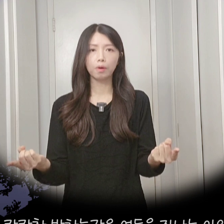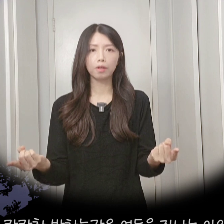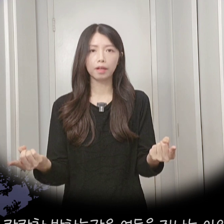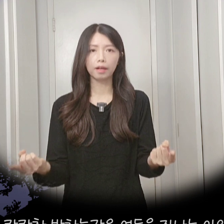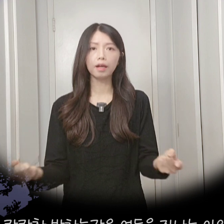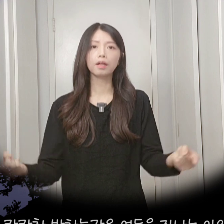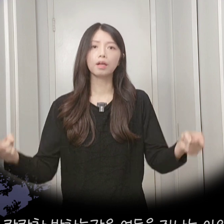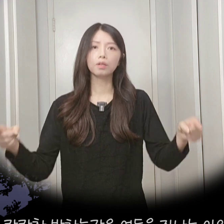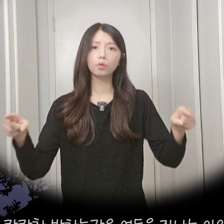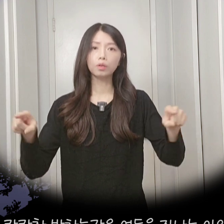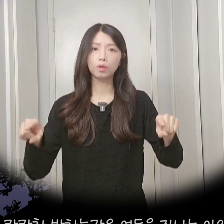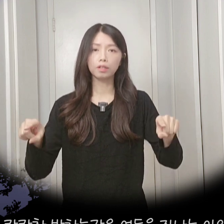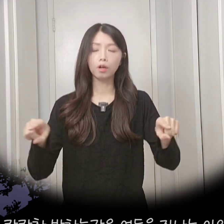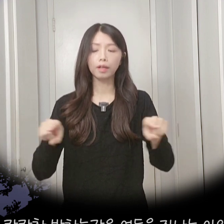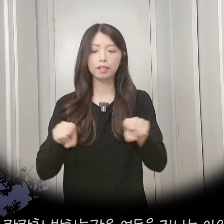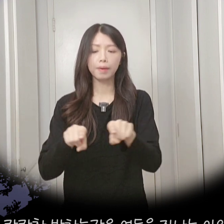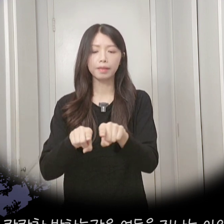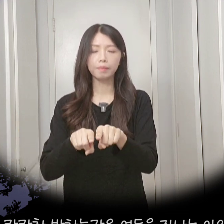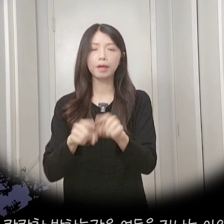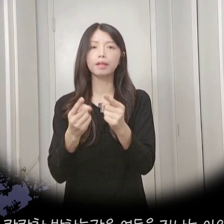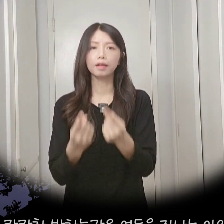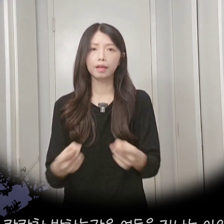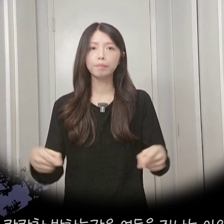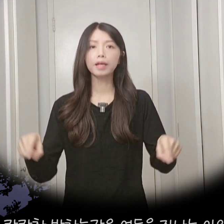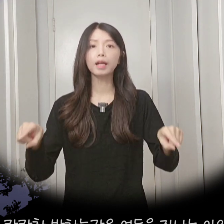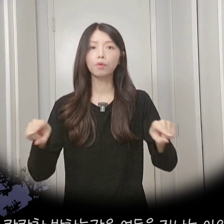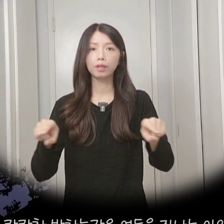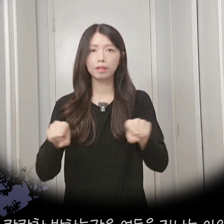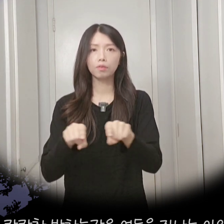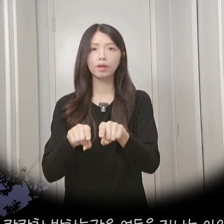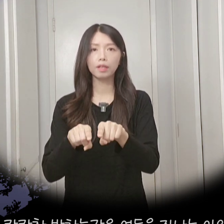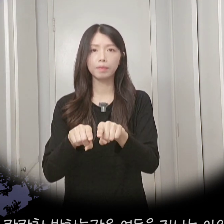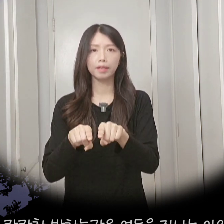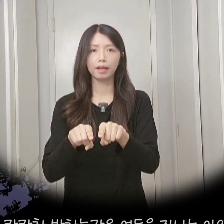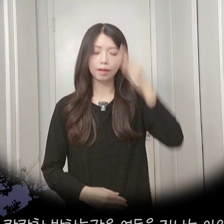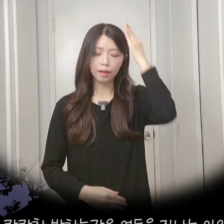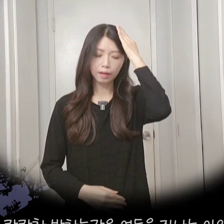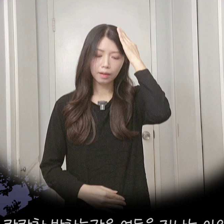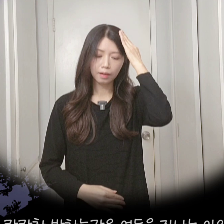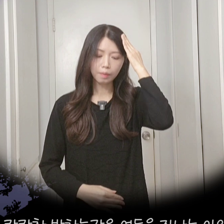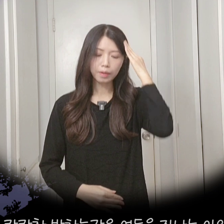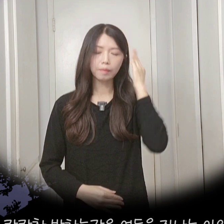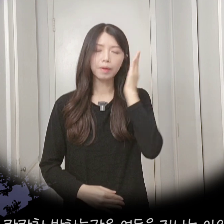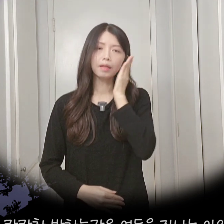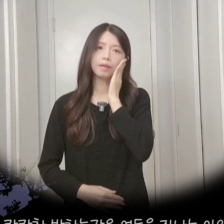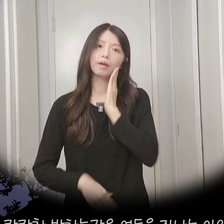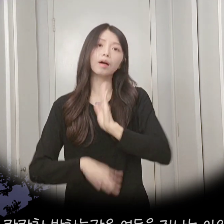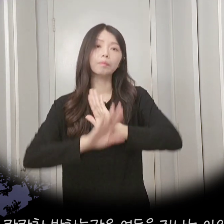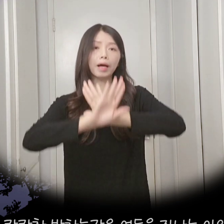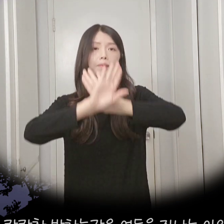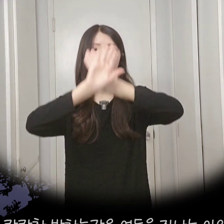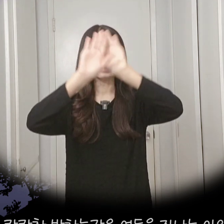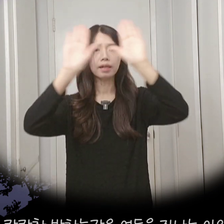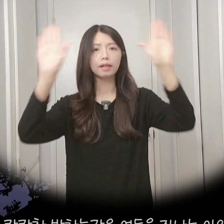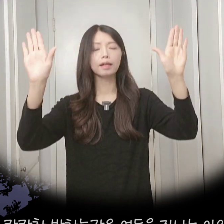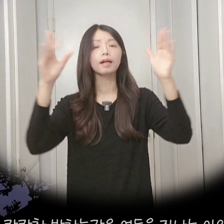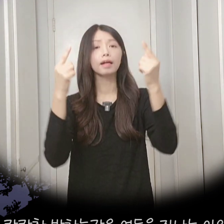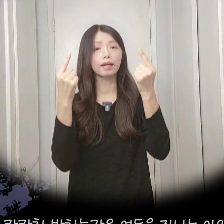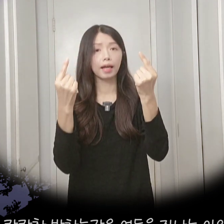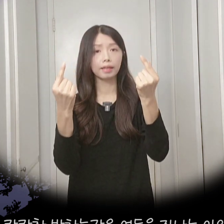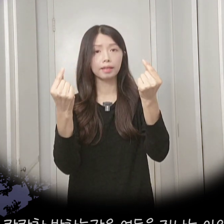양쪽으로 벌렸다가 손을 돌려서 다시 만나면 함께라고 한 뜻의 수어가 됩니다. 캄캄한